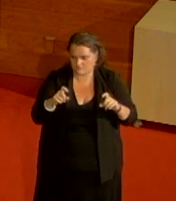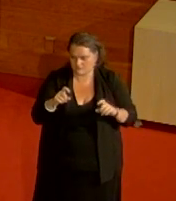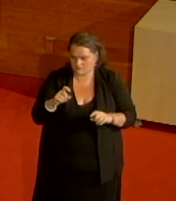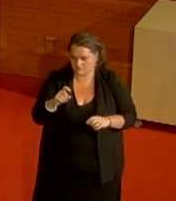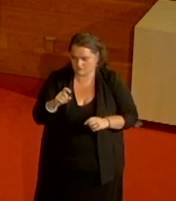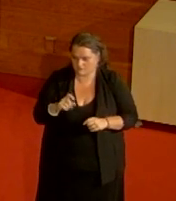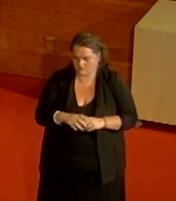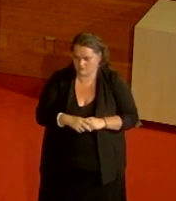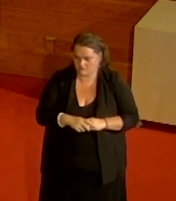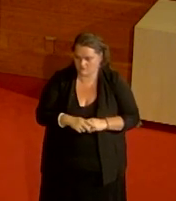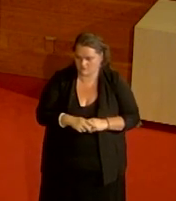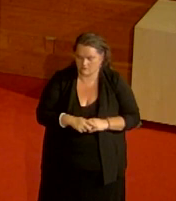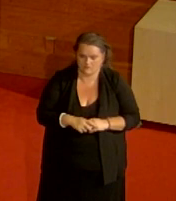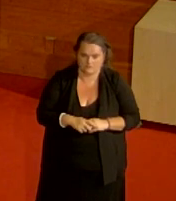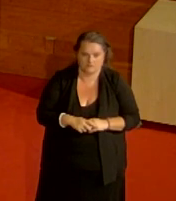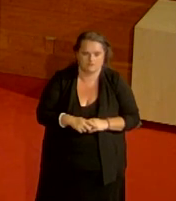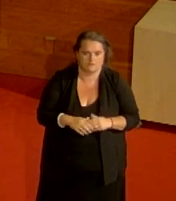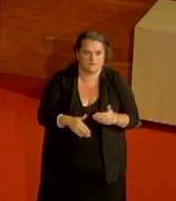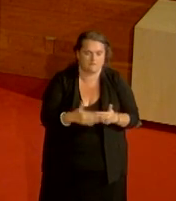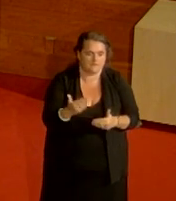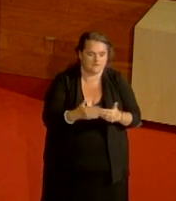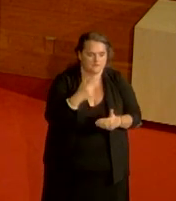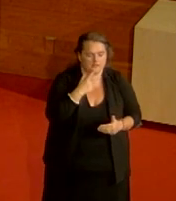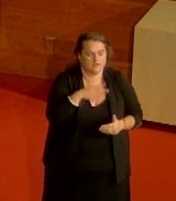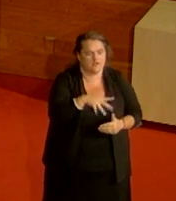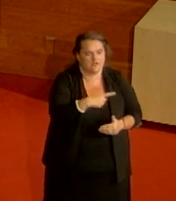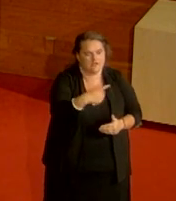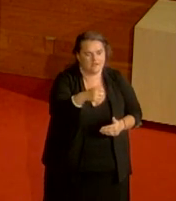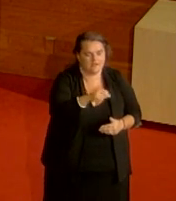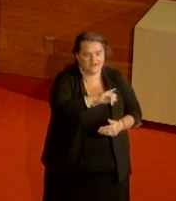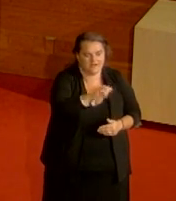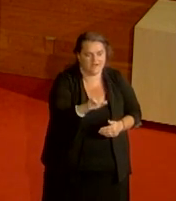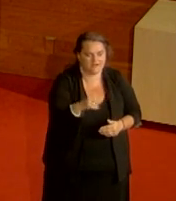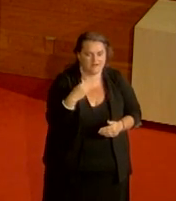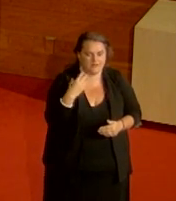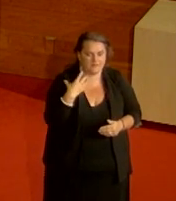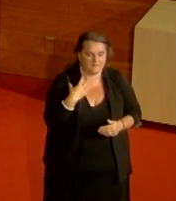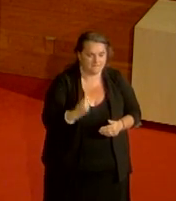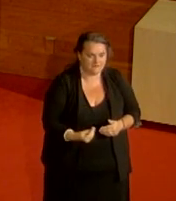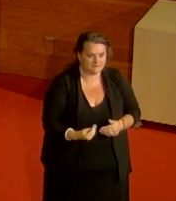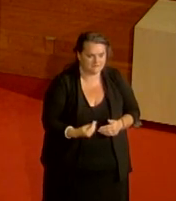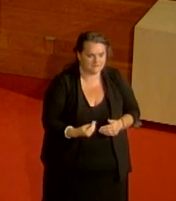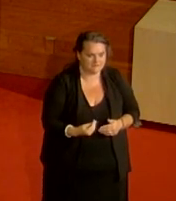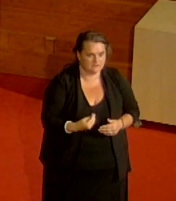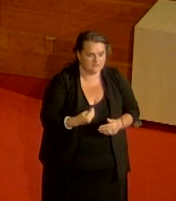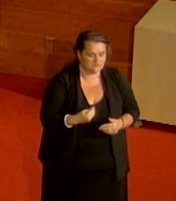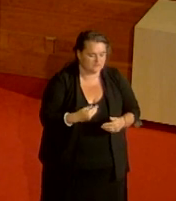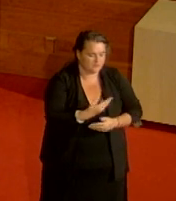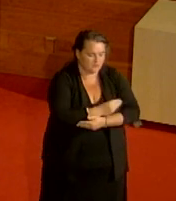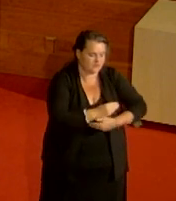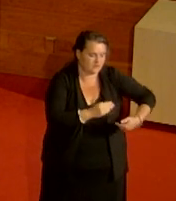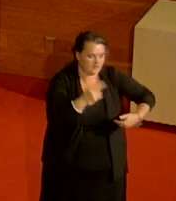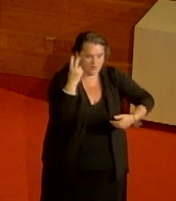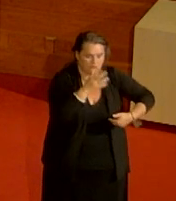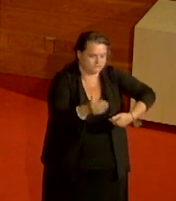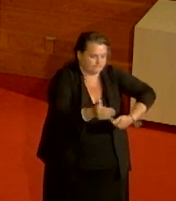periódicos estoy hablando de periódicos hablaba de una niña de gaza que hace que su muñeca no sufra O sea no vea la guerra le tapa los